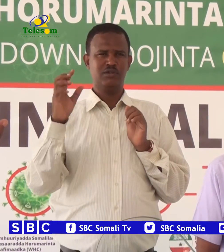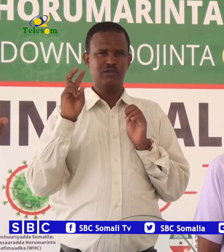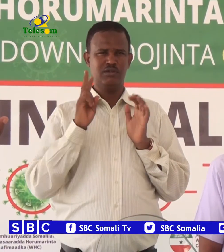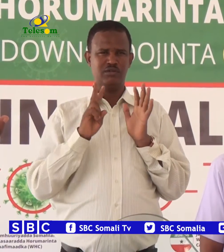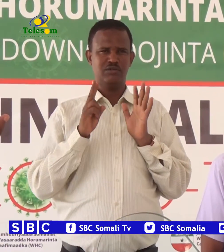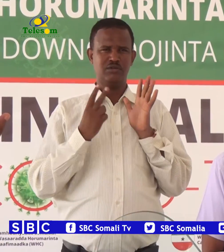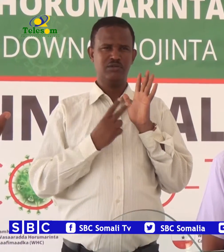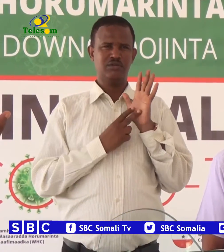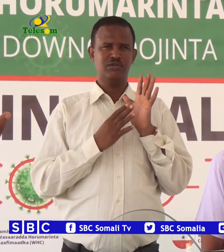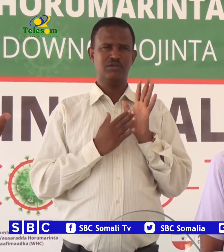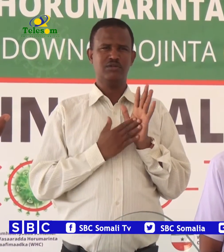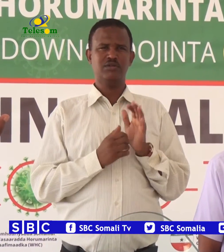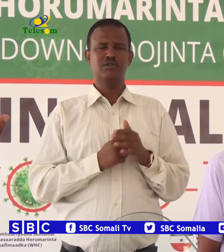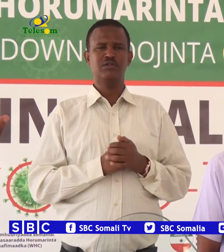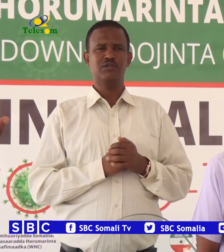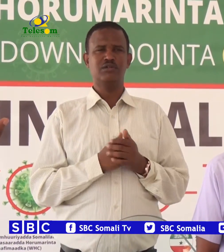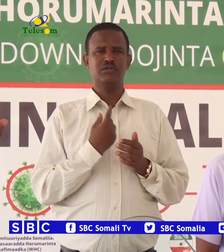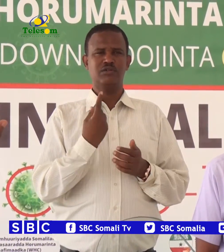dadkaasi meelaha ay ka kala yimaadeen